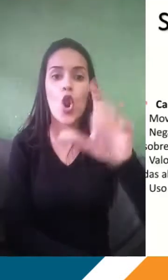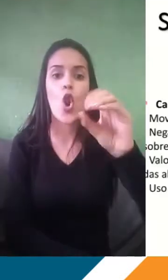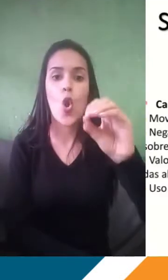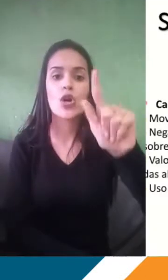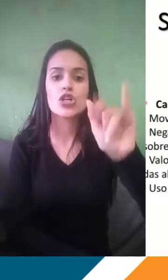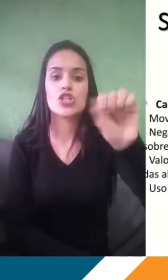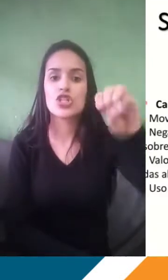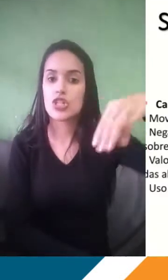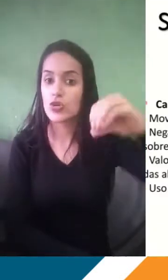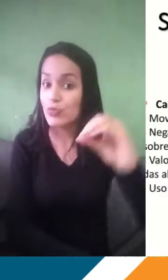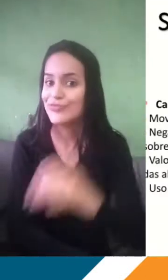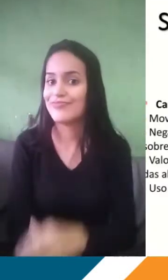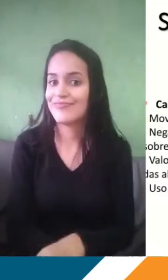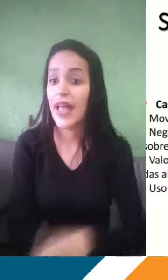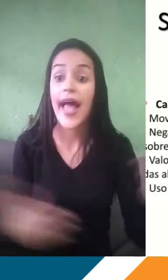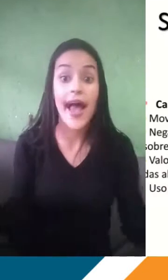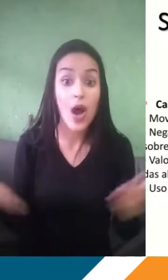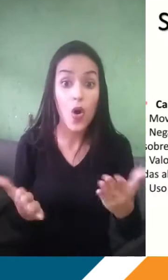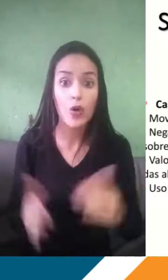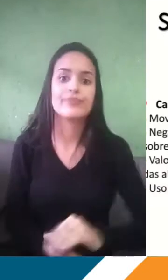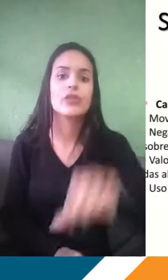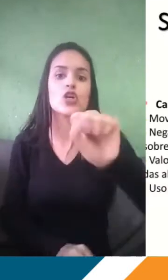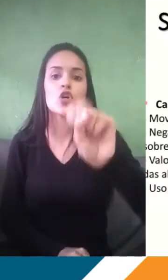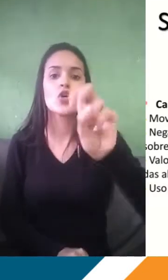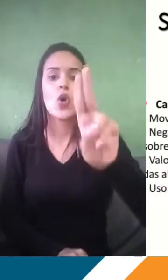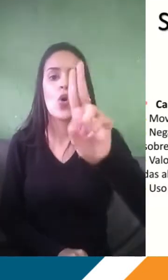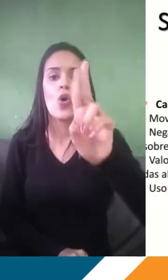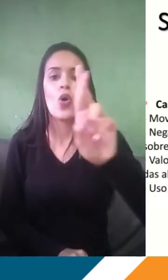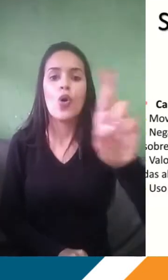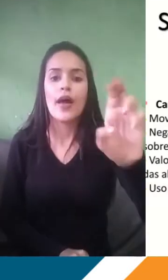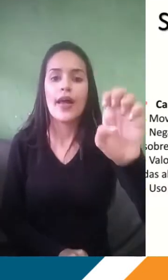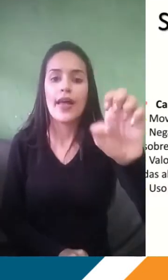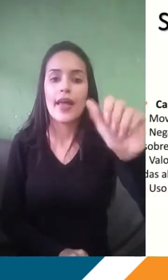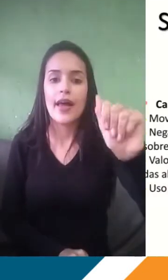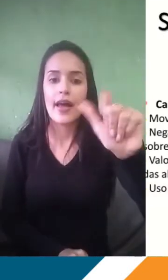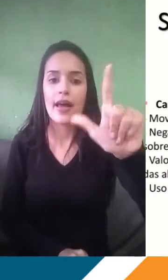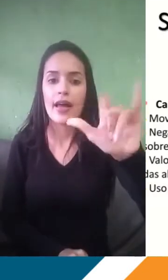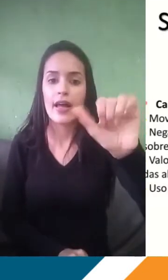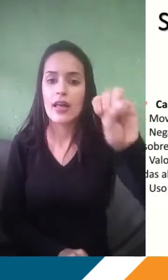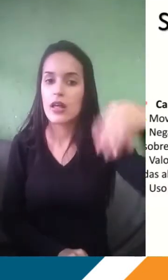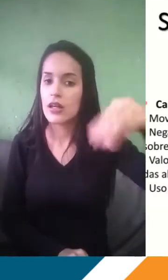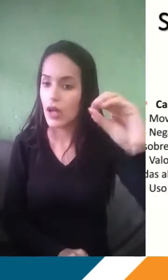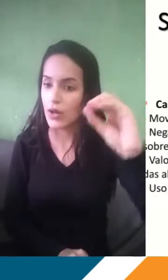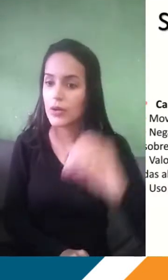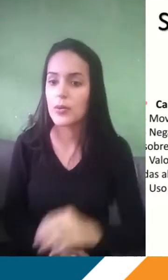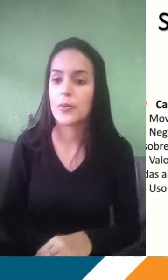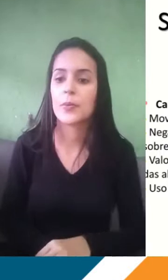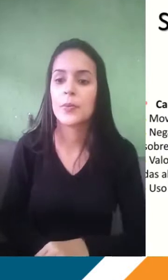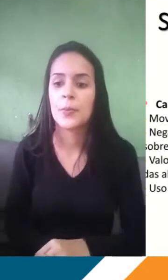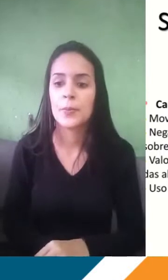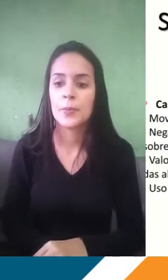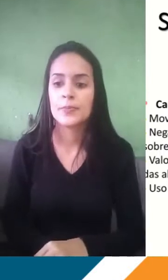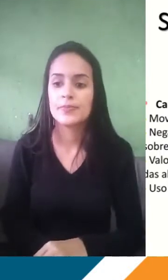O surrealismo também foi um movimento artístico e literário, e suas características são negação